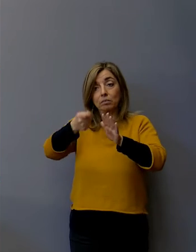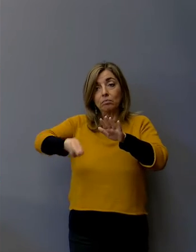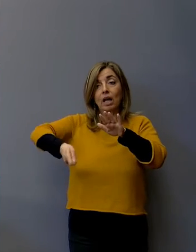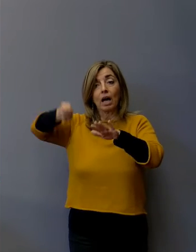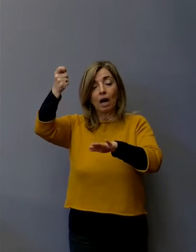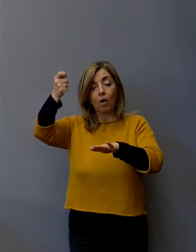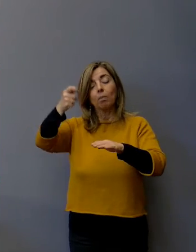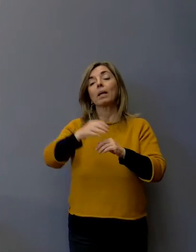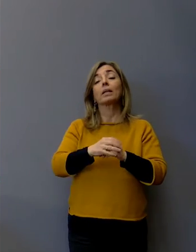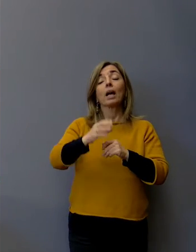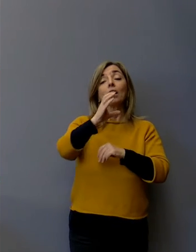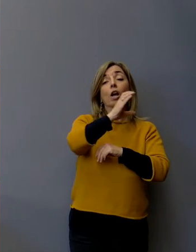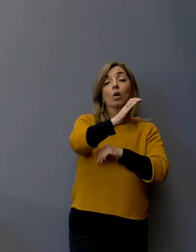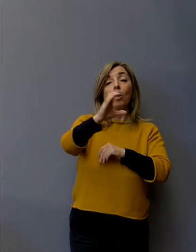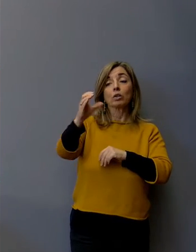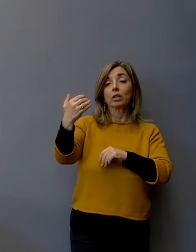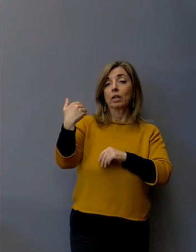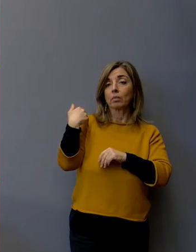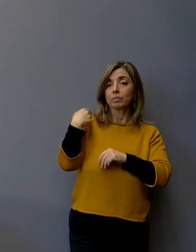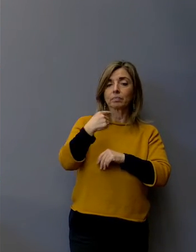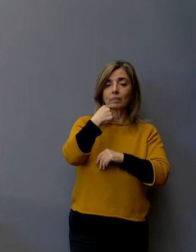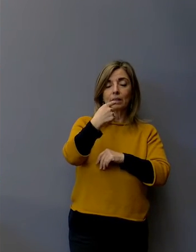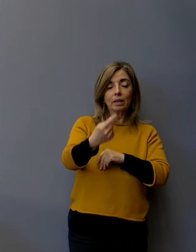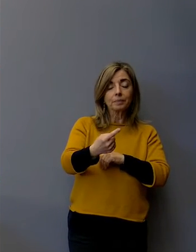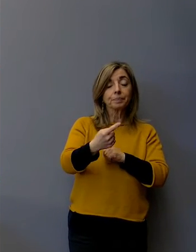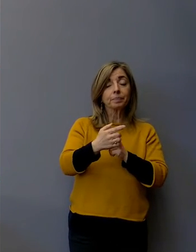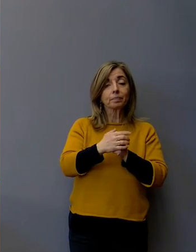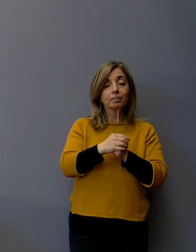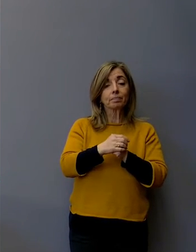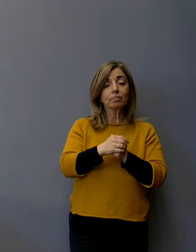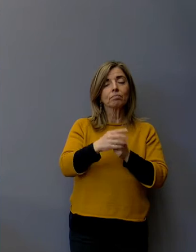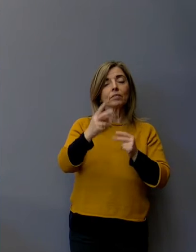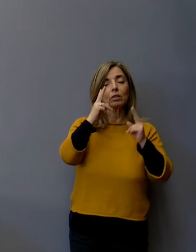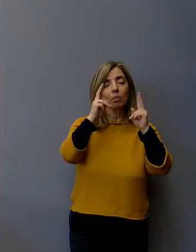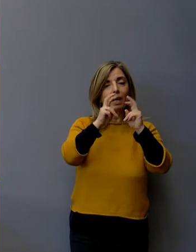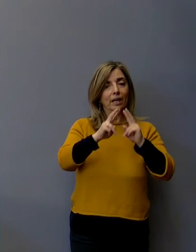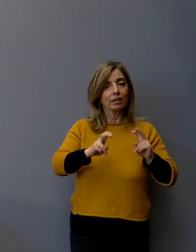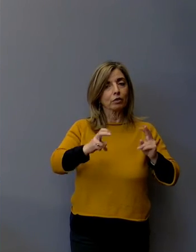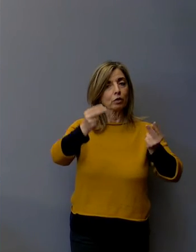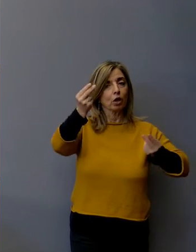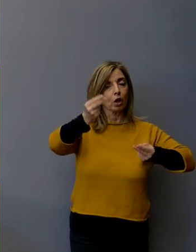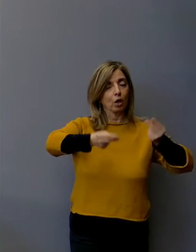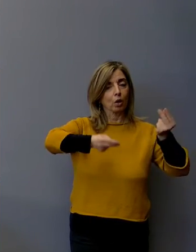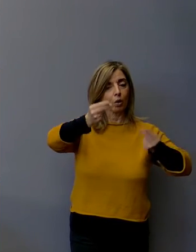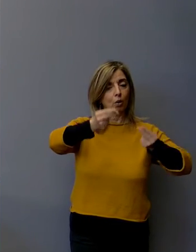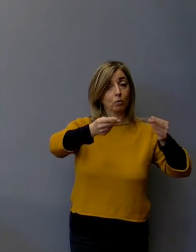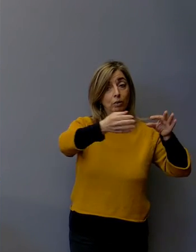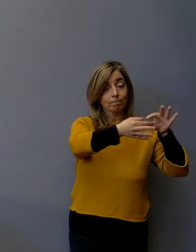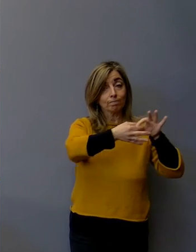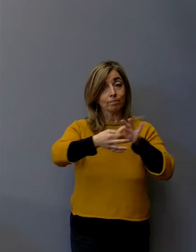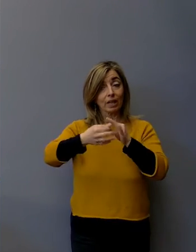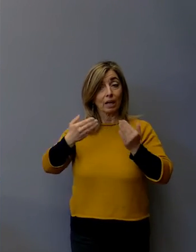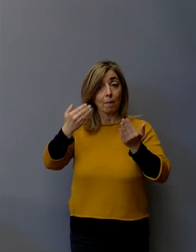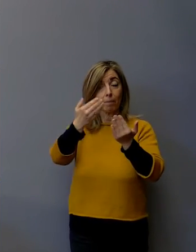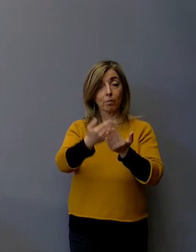dell'agevolazione generale inserita in questi anni dalla giunta e nel parere dei revisori dei conti che allegato alla proposta di